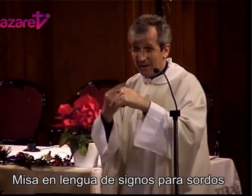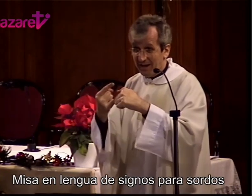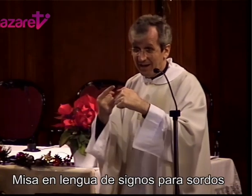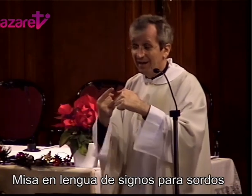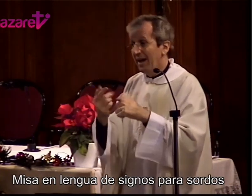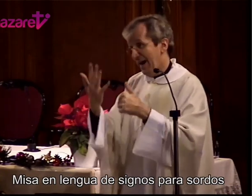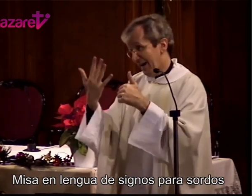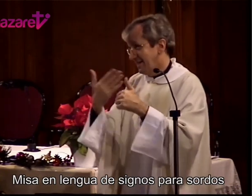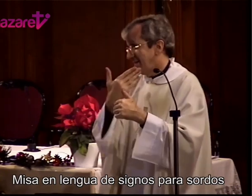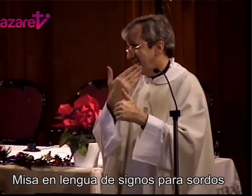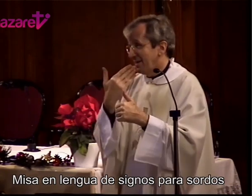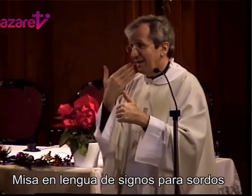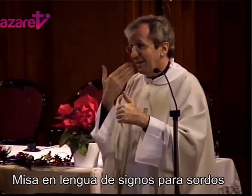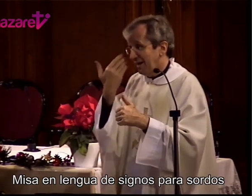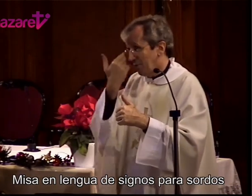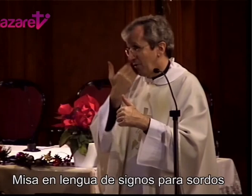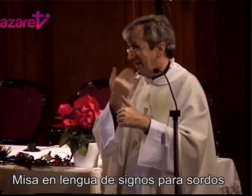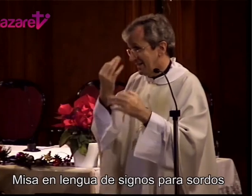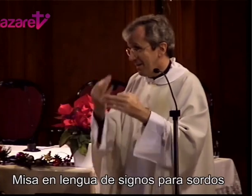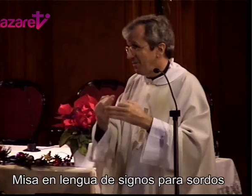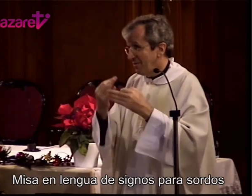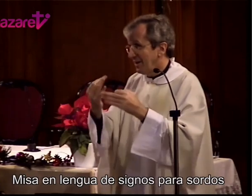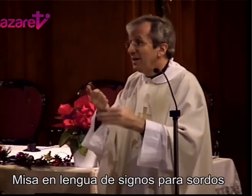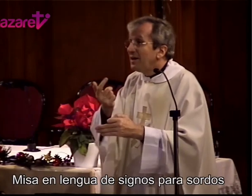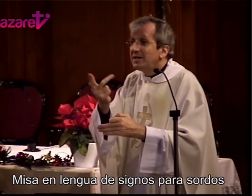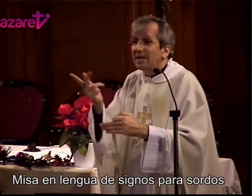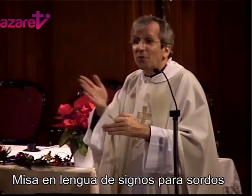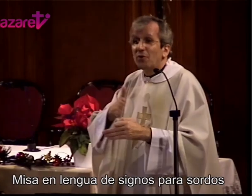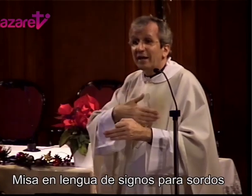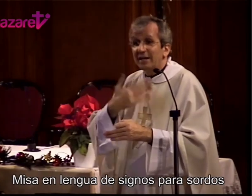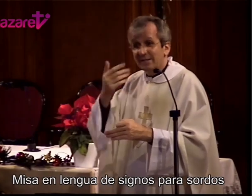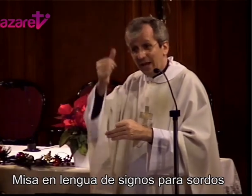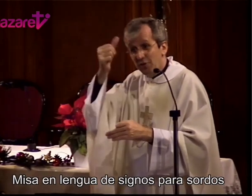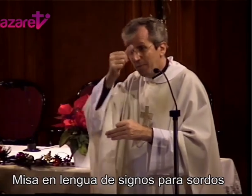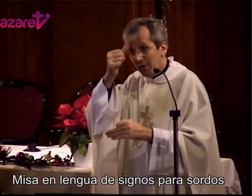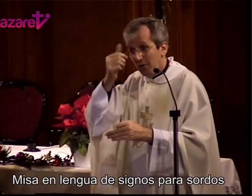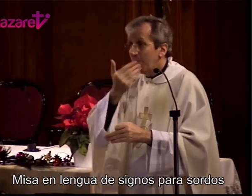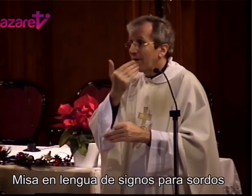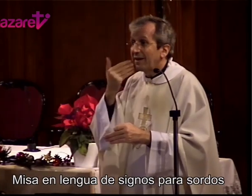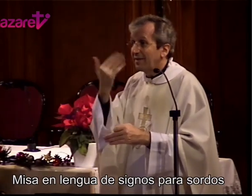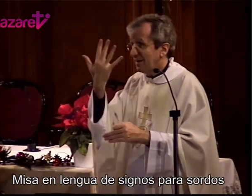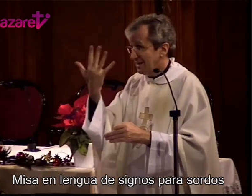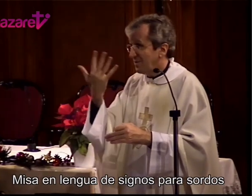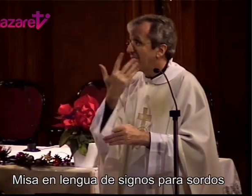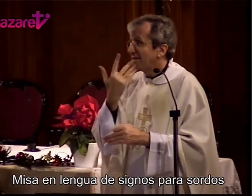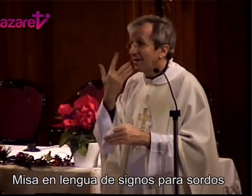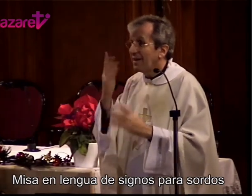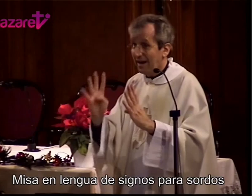Familia a las 6:30 de la tarde, como cada sábado, y si alguno queréis, el domingo por la tarde a las 5 de la tarde, en la